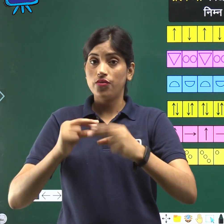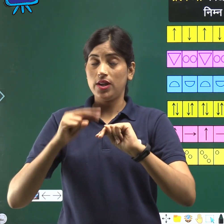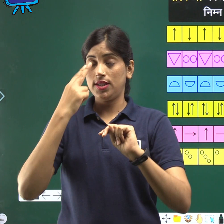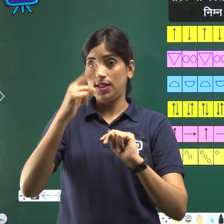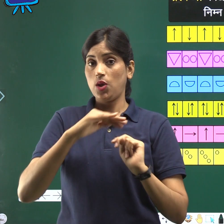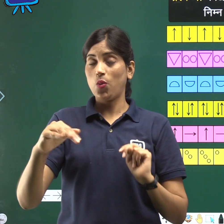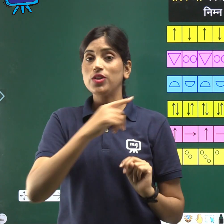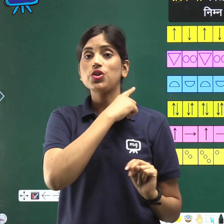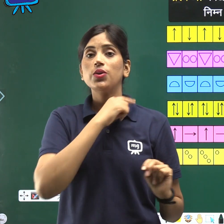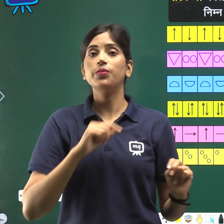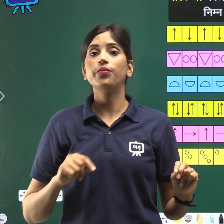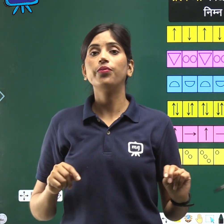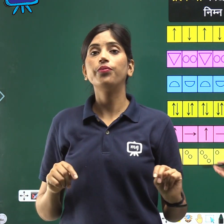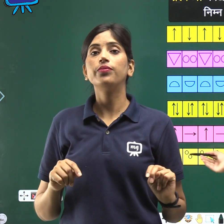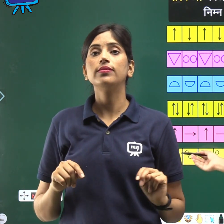देखो बच्चों,